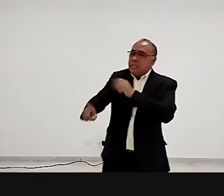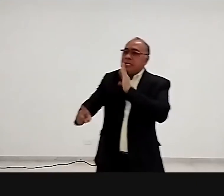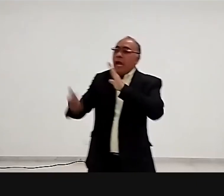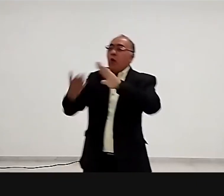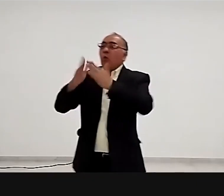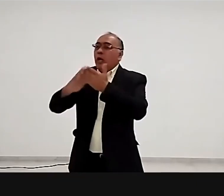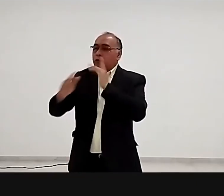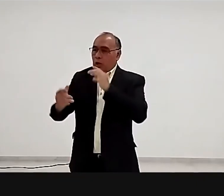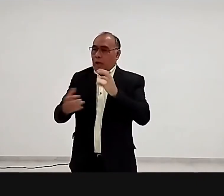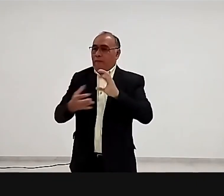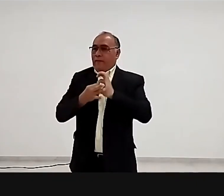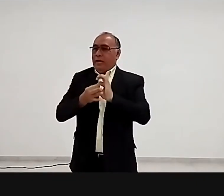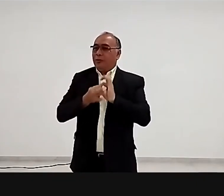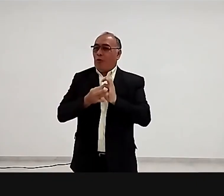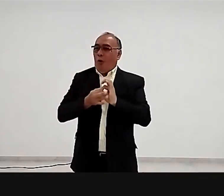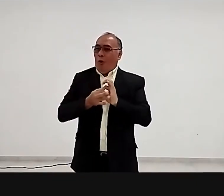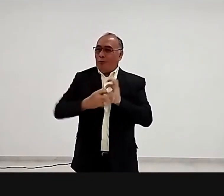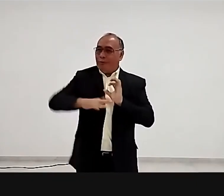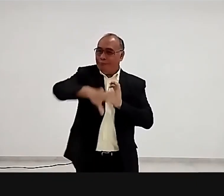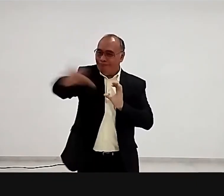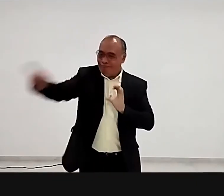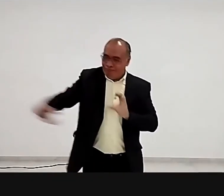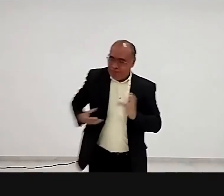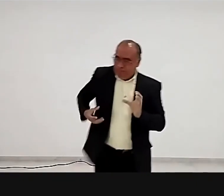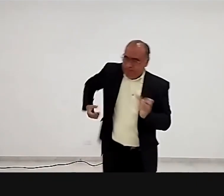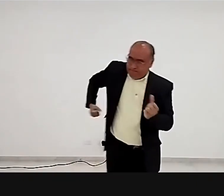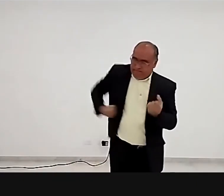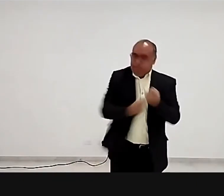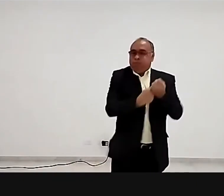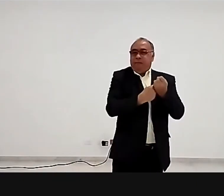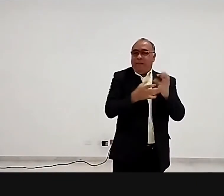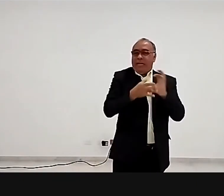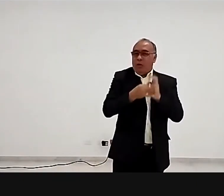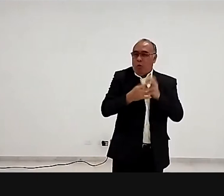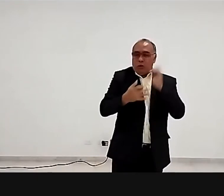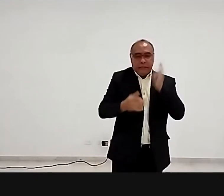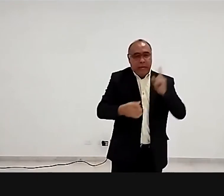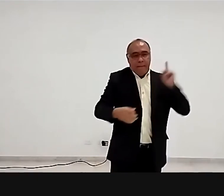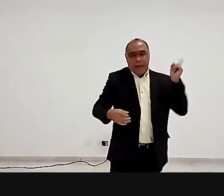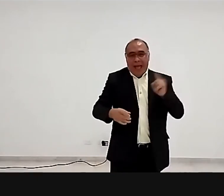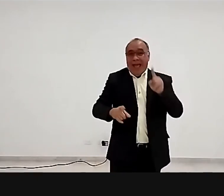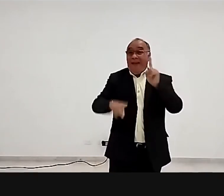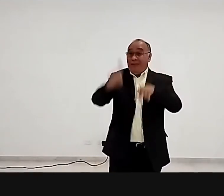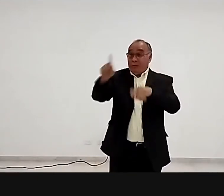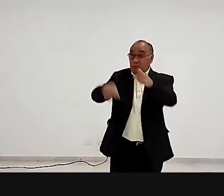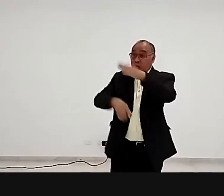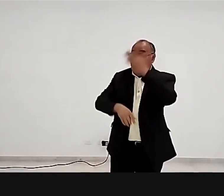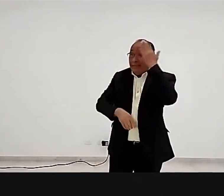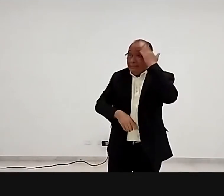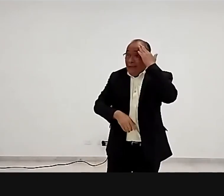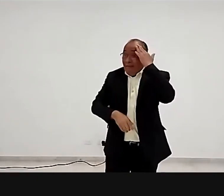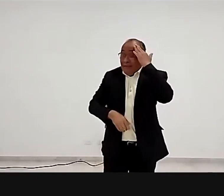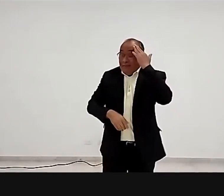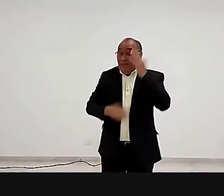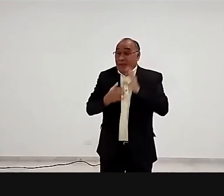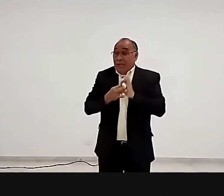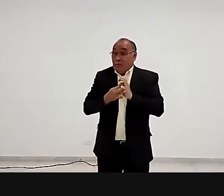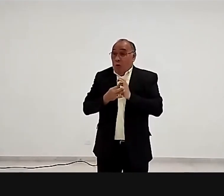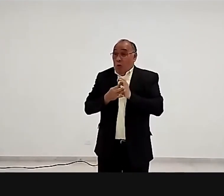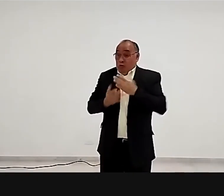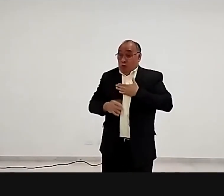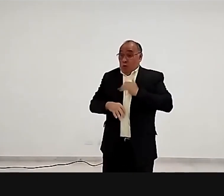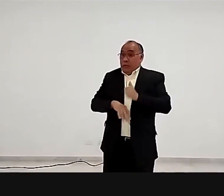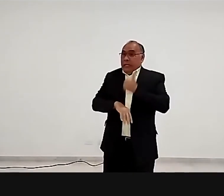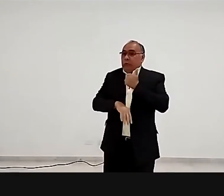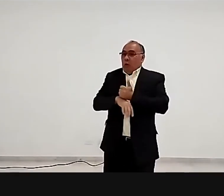lucha que se ha venido dando durante muchos años desde toda la comunidad contando con penas con las generaciones tan solo de